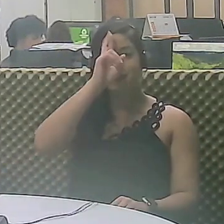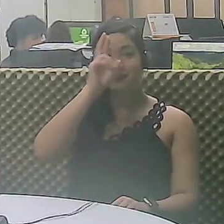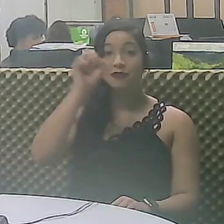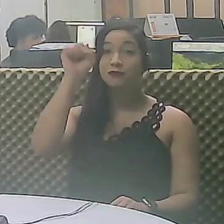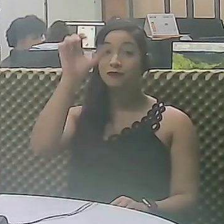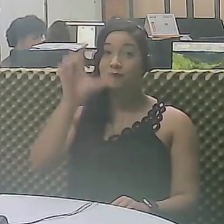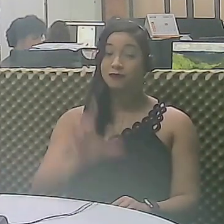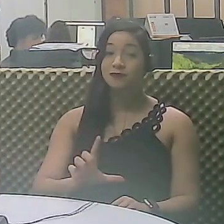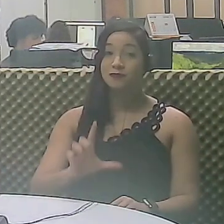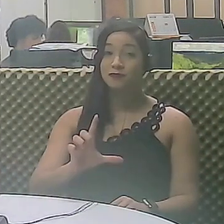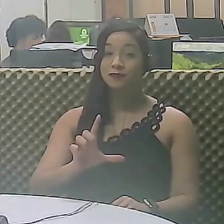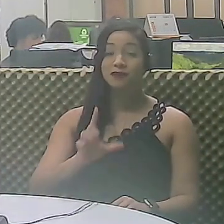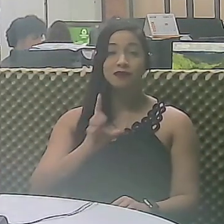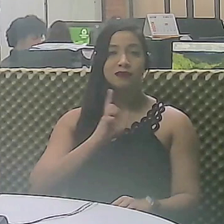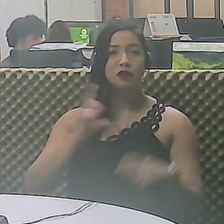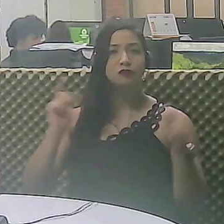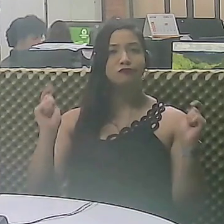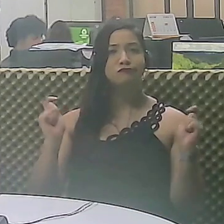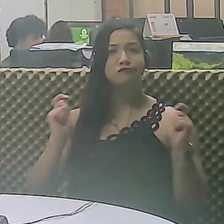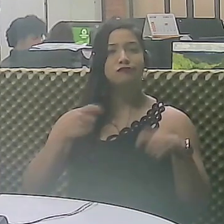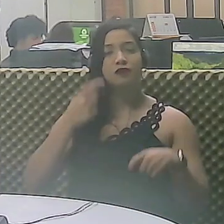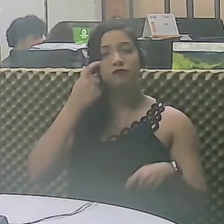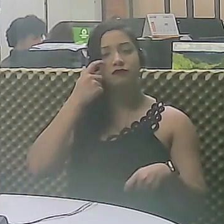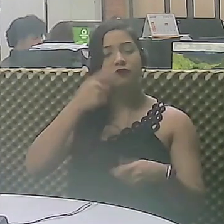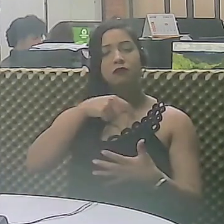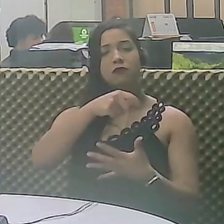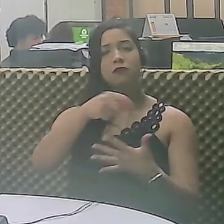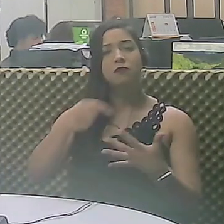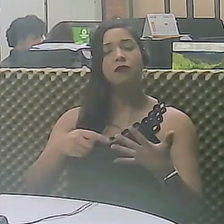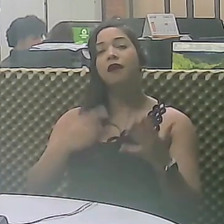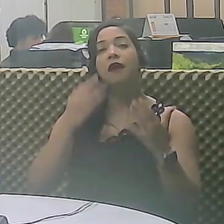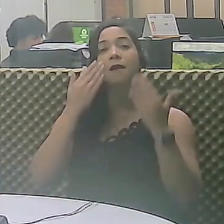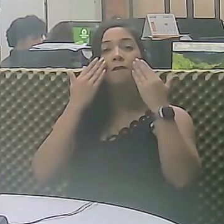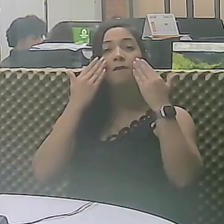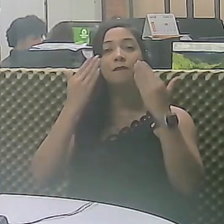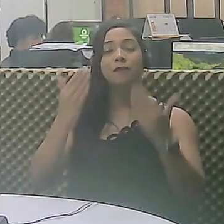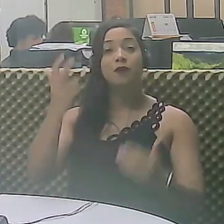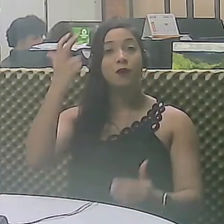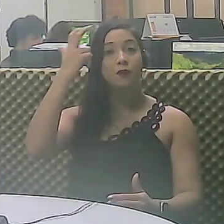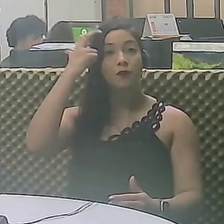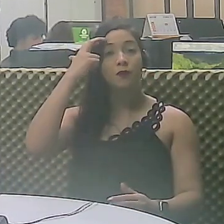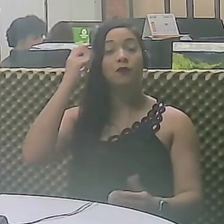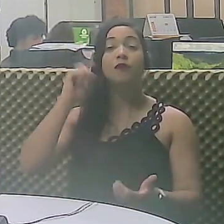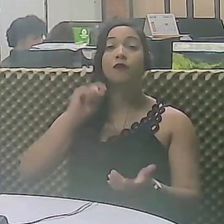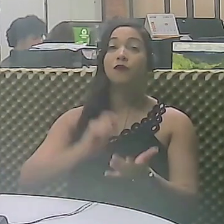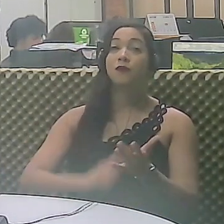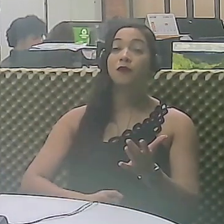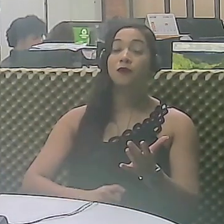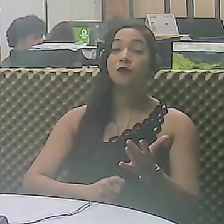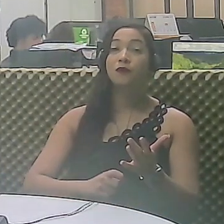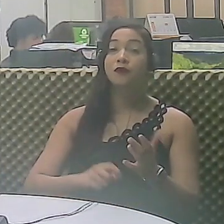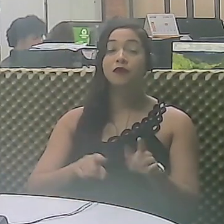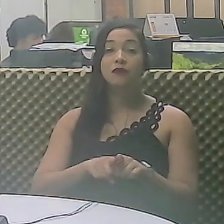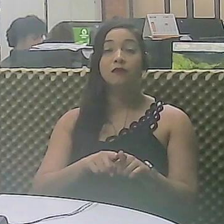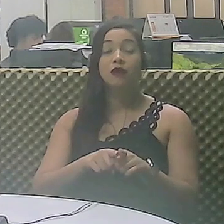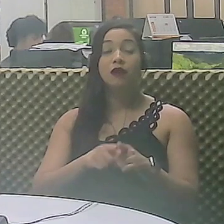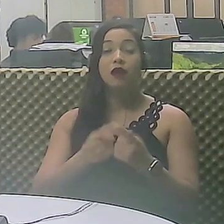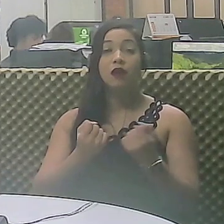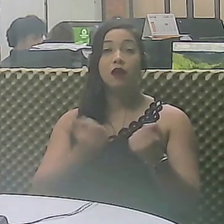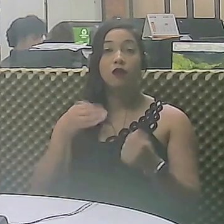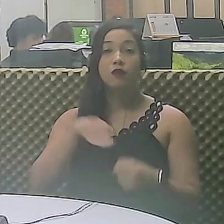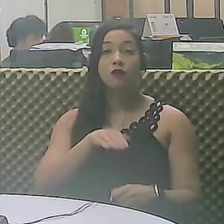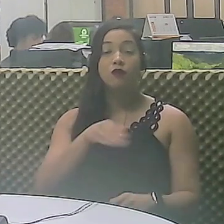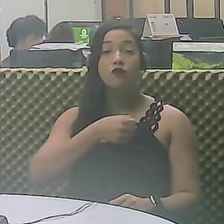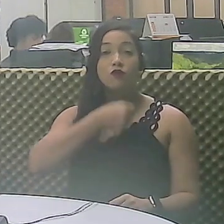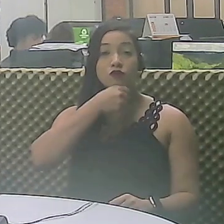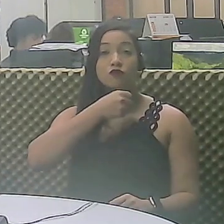sul da cidade, vai ser possível conferir atrações culturais e alguns serviços como o cadastro e a renovação de estacionamento do idoso